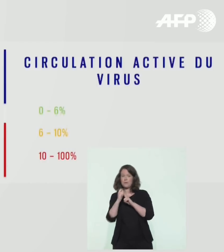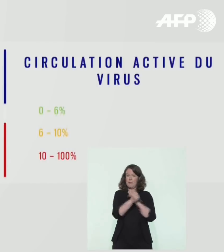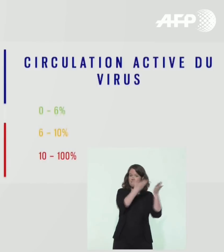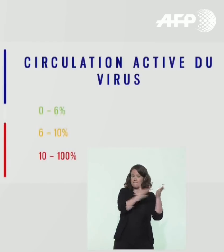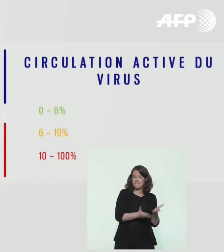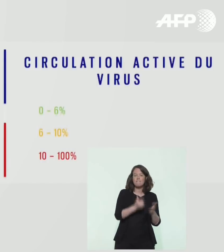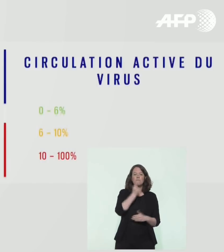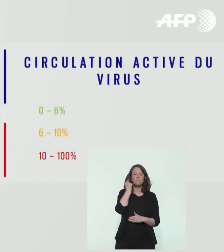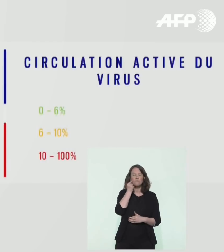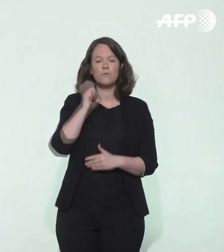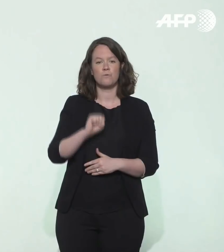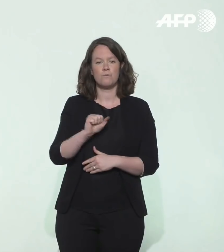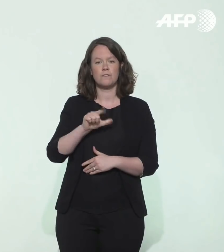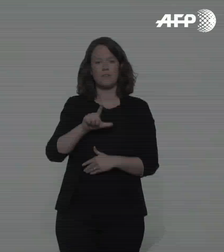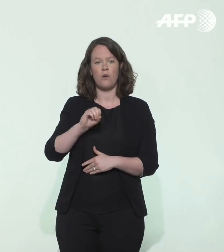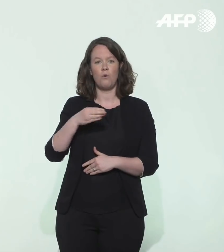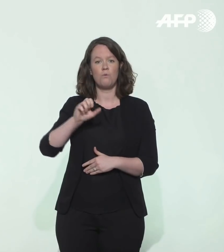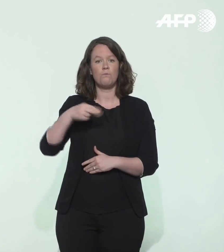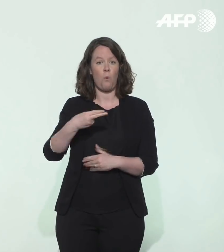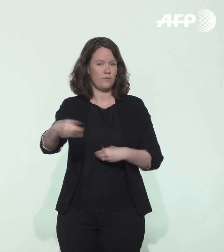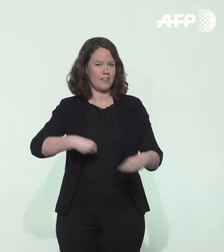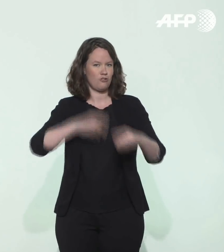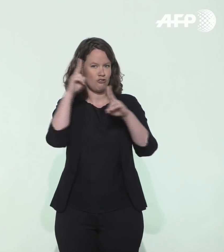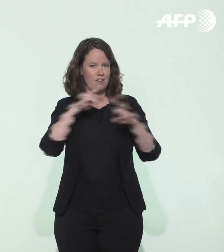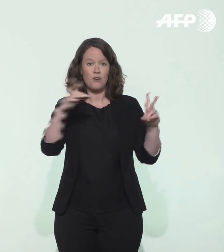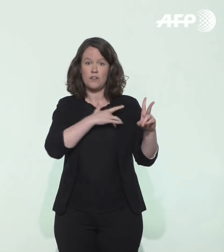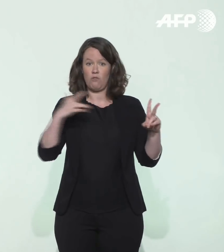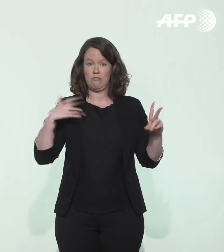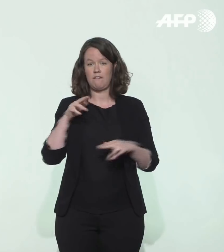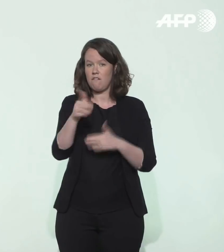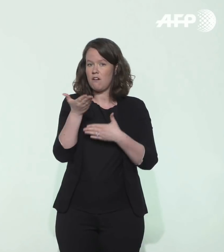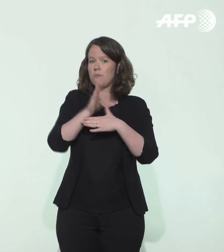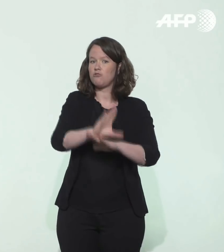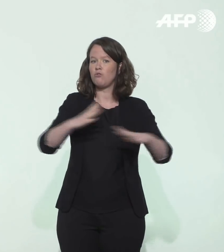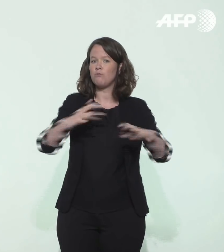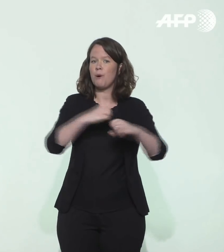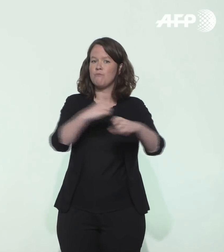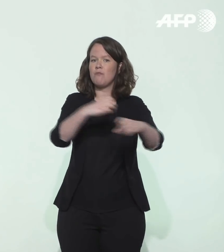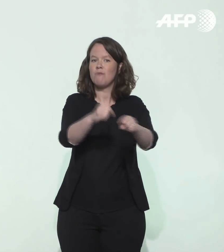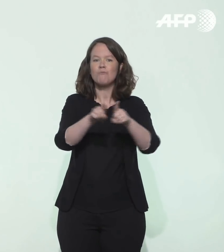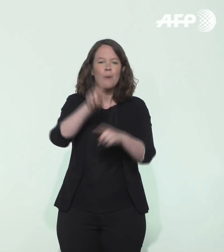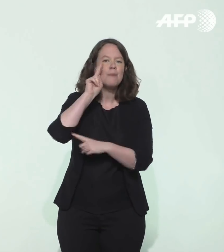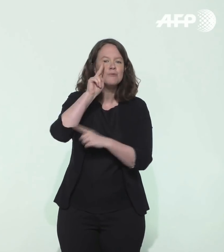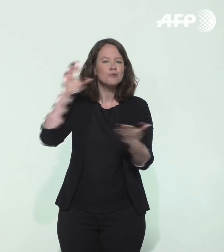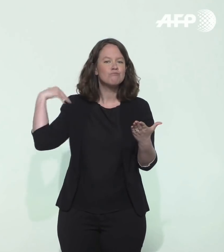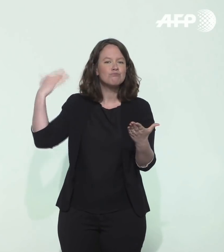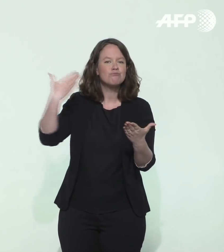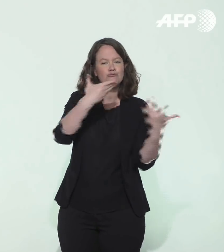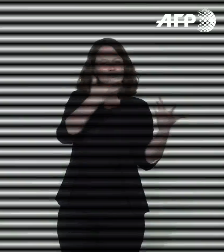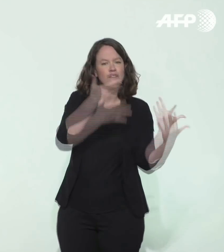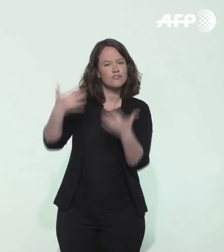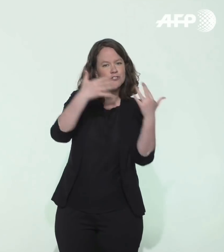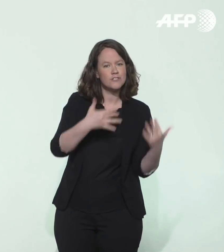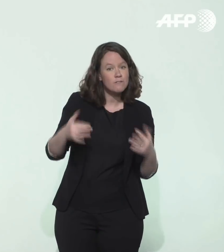professeur Jérôme Salomon, faire le point quotidien tel que vous en avez pris l'habitude, puis il répondra aux